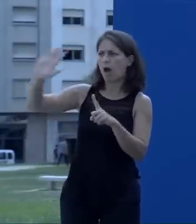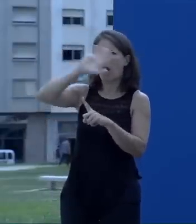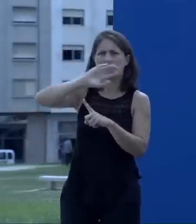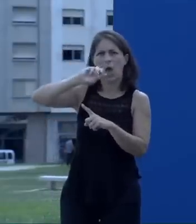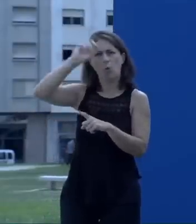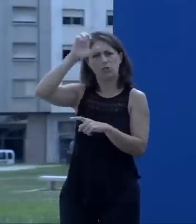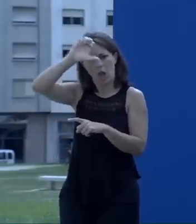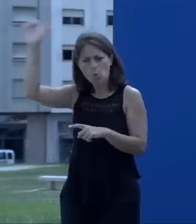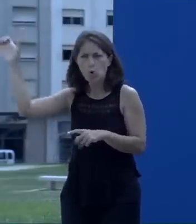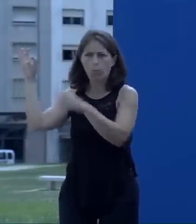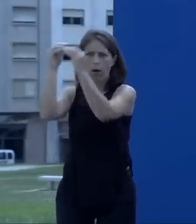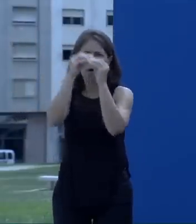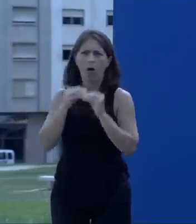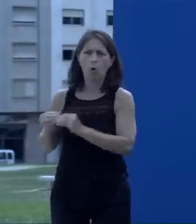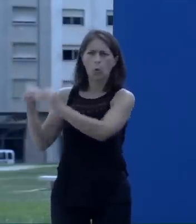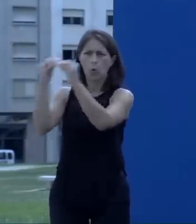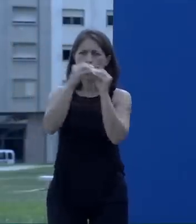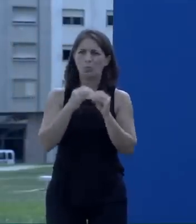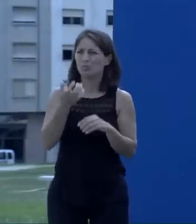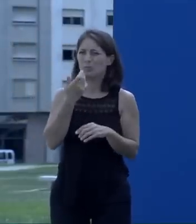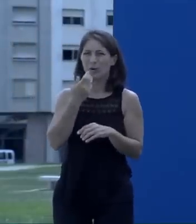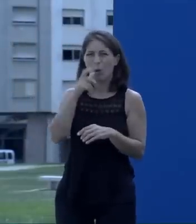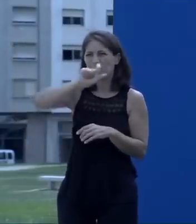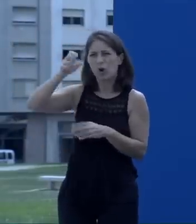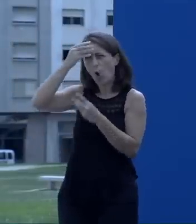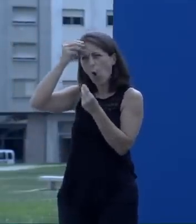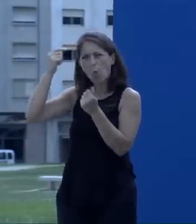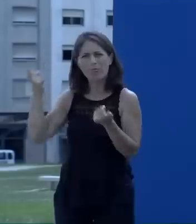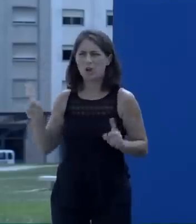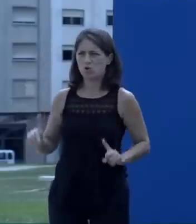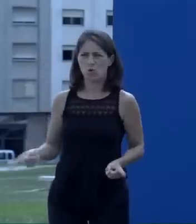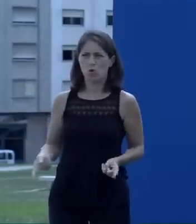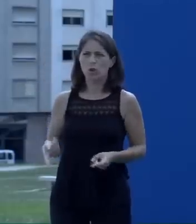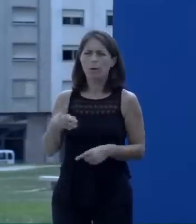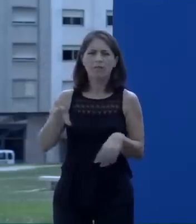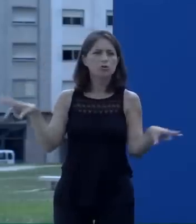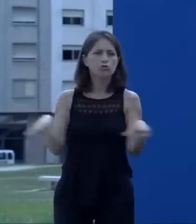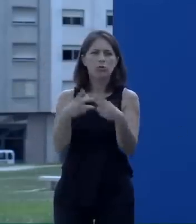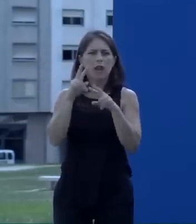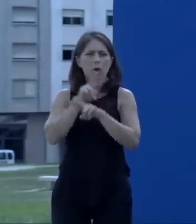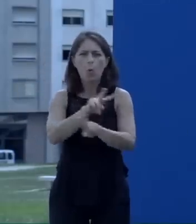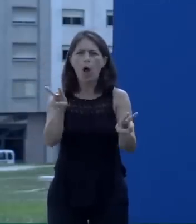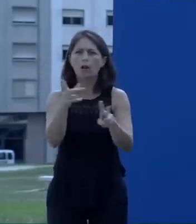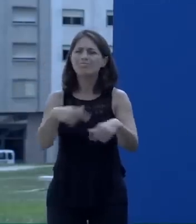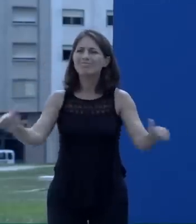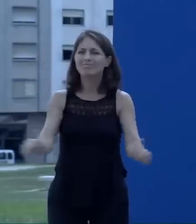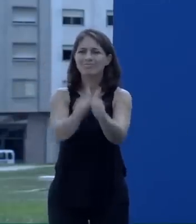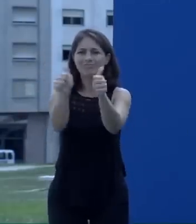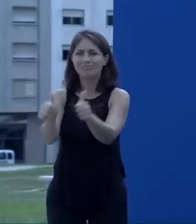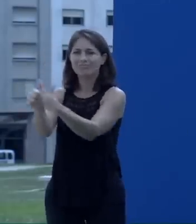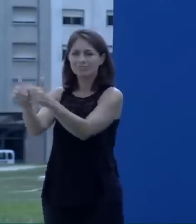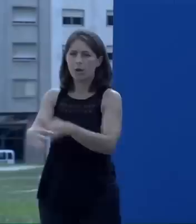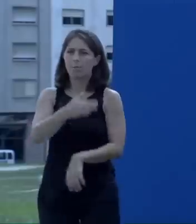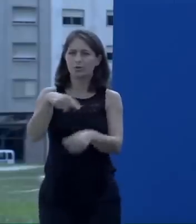A sensibilidade social, non deixar a ninguén atrás, concebir o todo social como un espacio de encontro, de